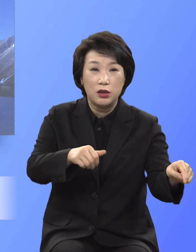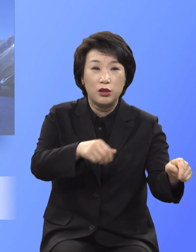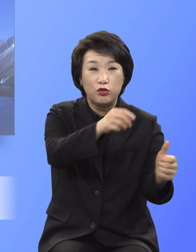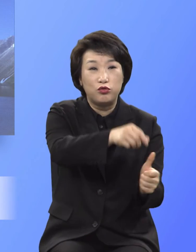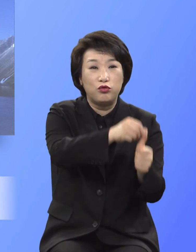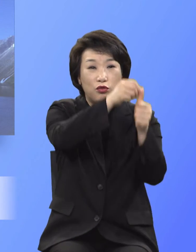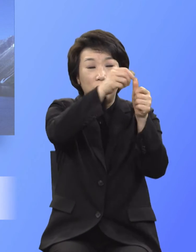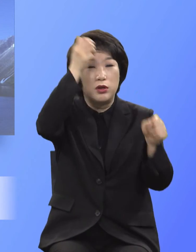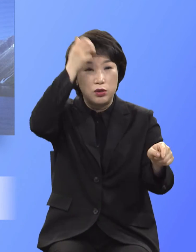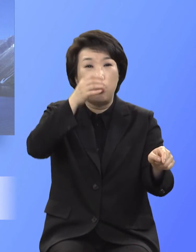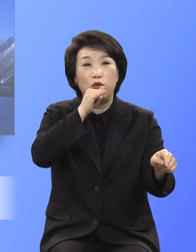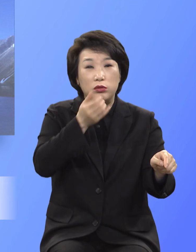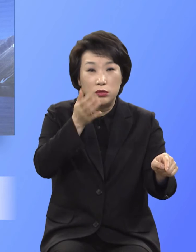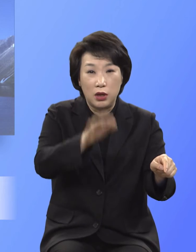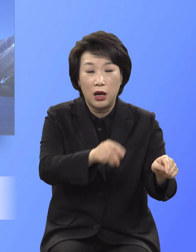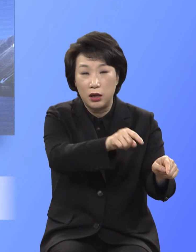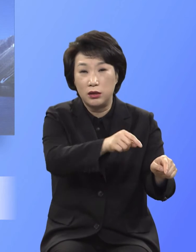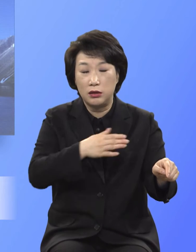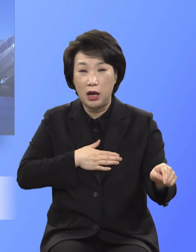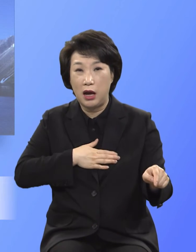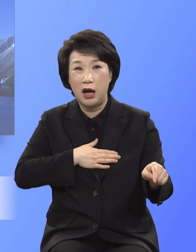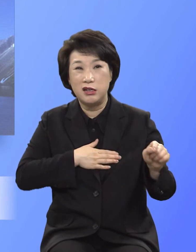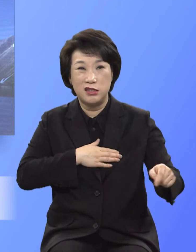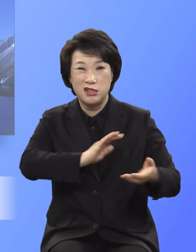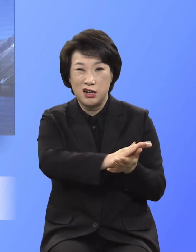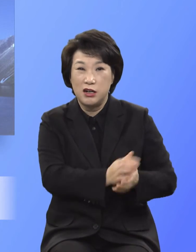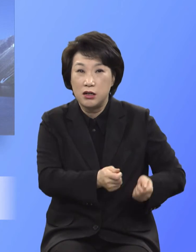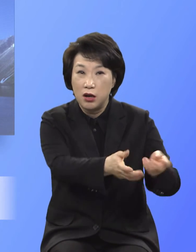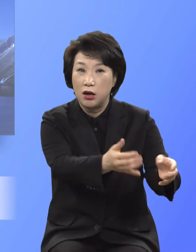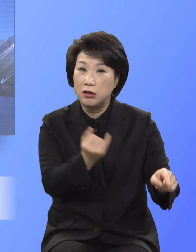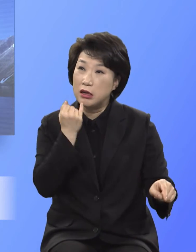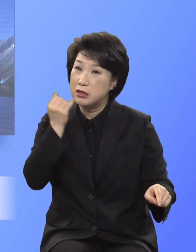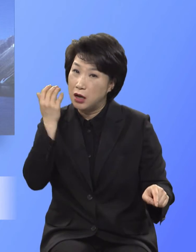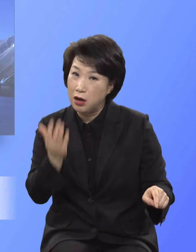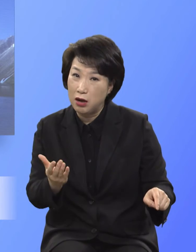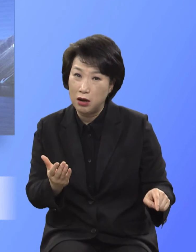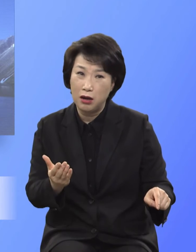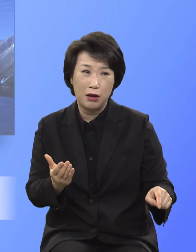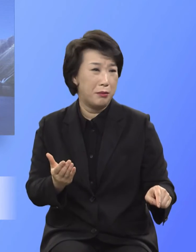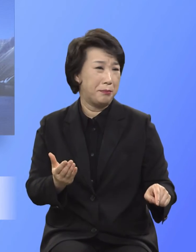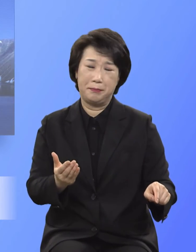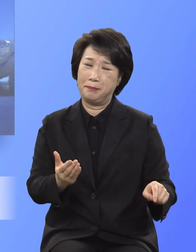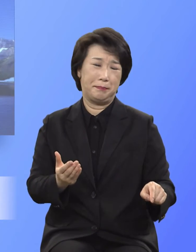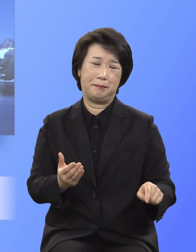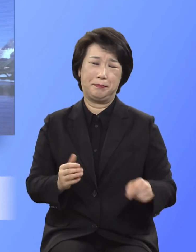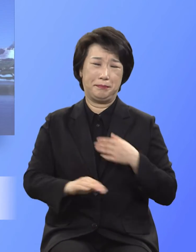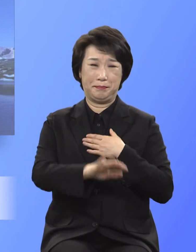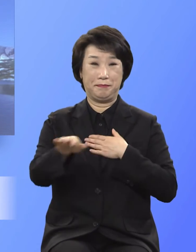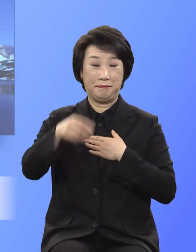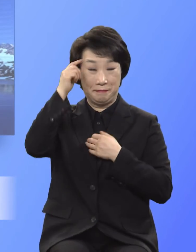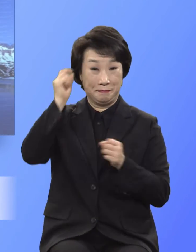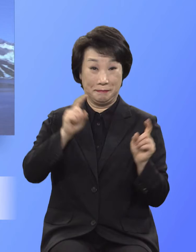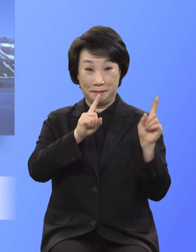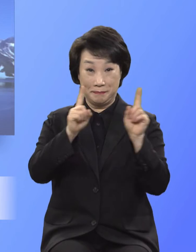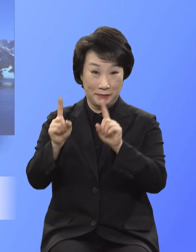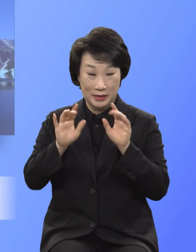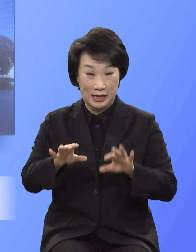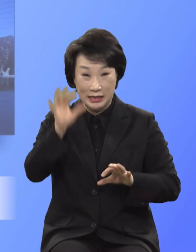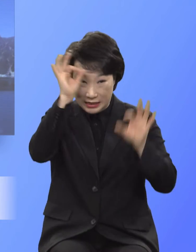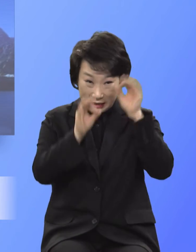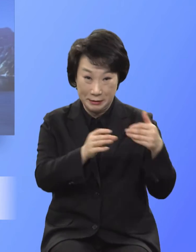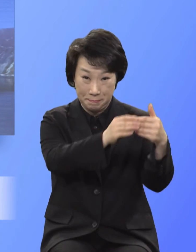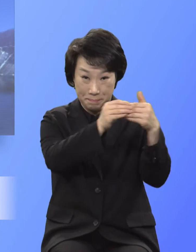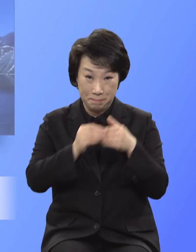구원한 영혼을 당신은 그렇게 밟아 죽여도 되느냐 그 말입니다. 정신 차려서